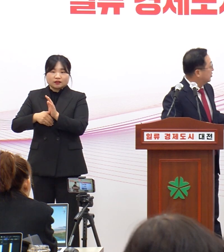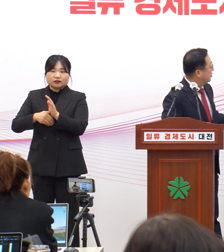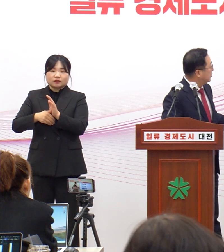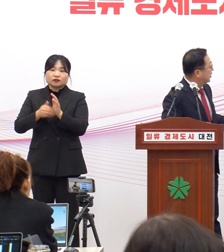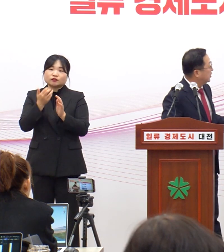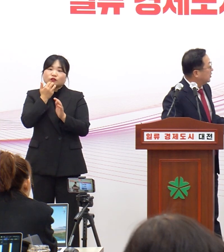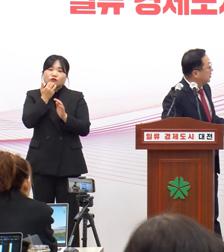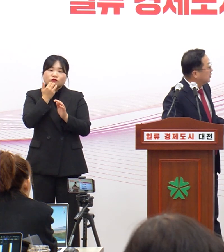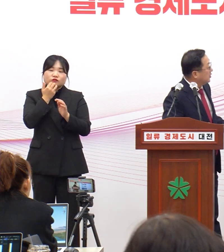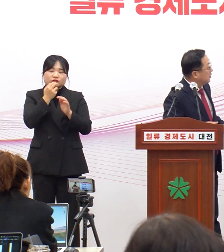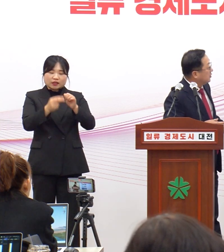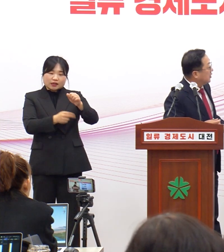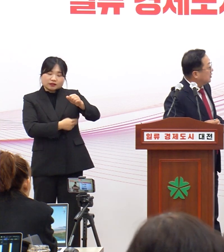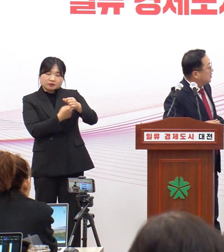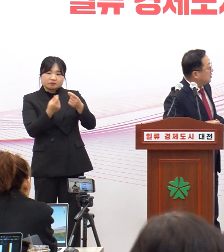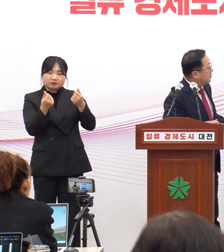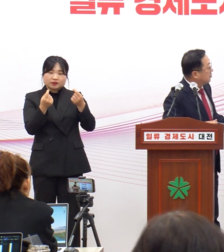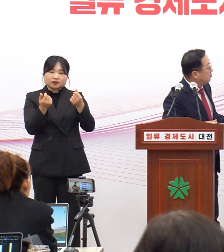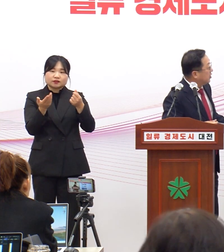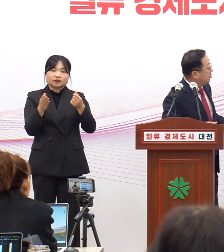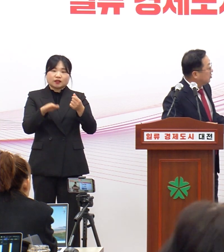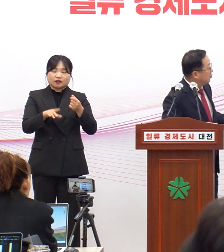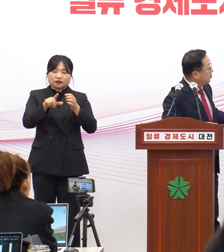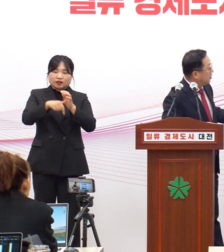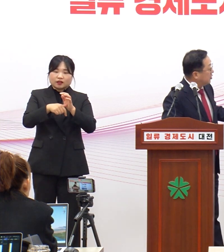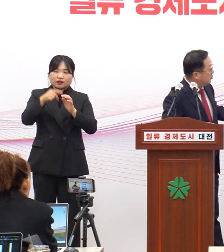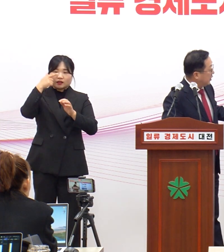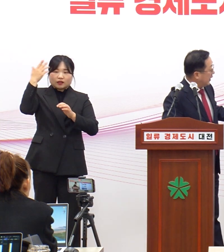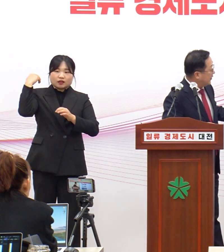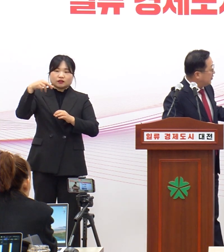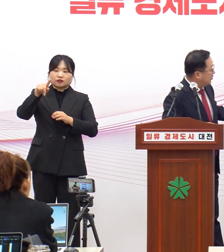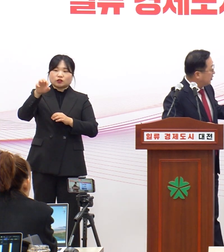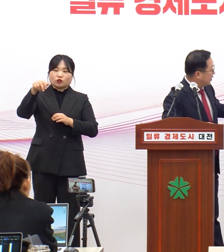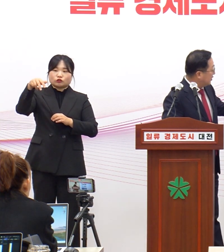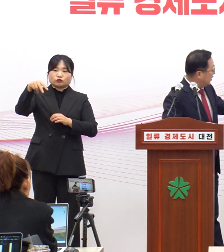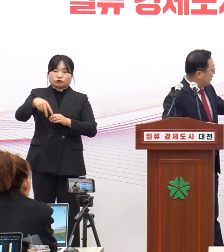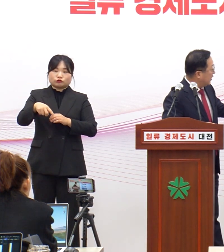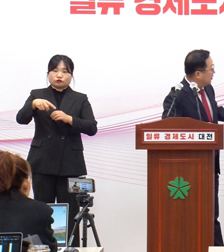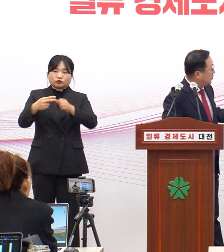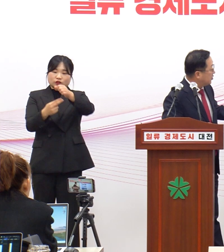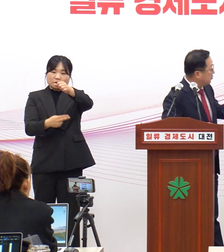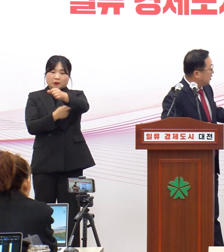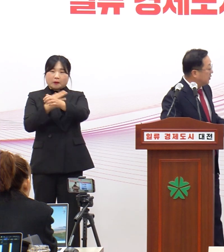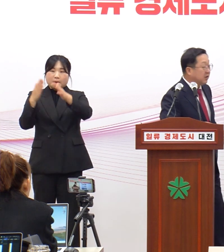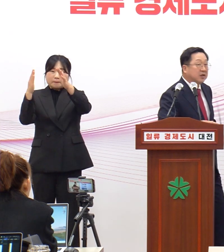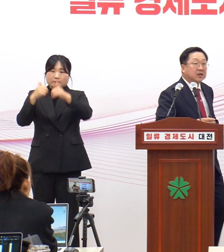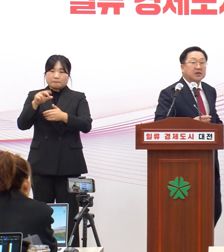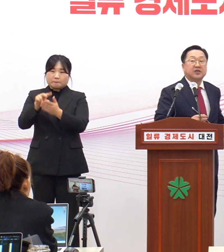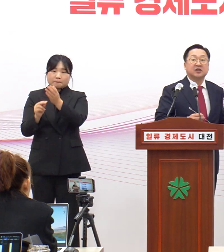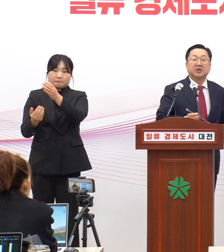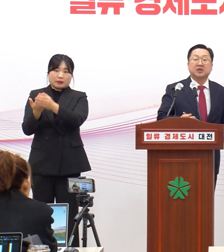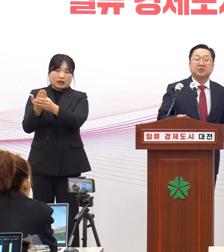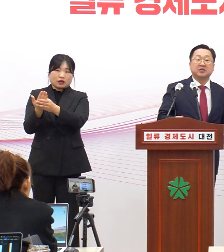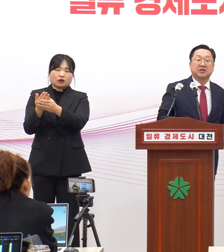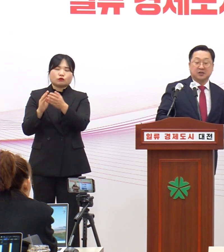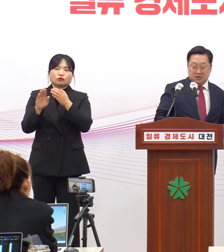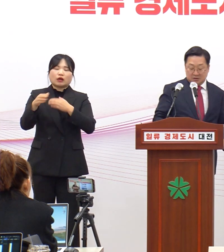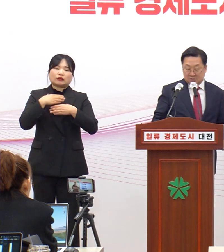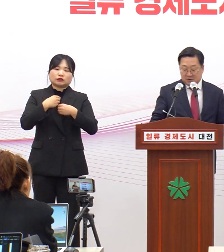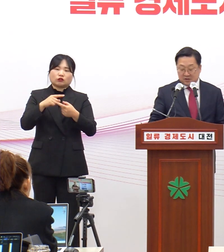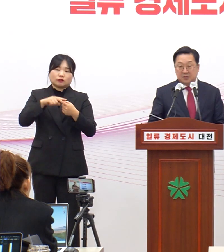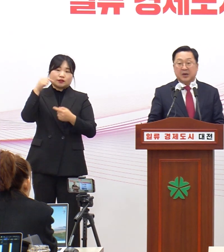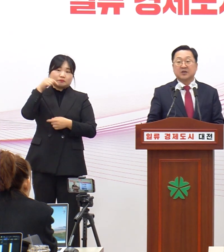경우 다리였었는데 그 당시 이제 성수대교 붕괴 이후에 안전성이 굉장히 강대였습니다. 지금 여러분